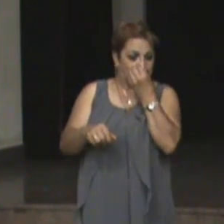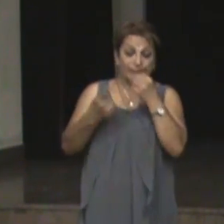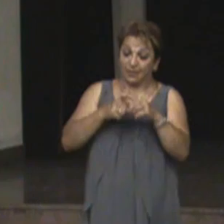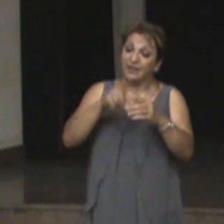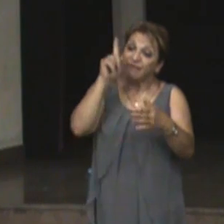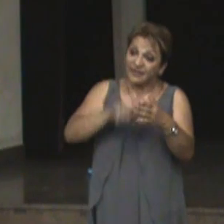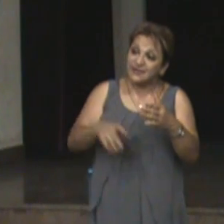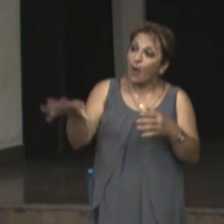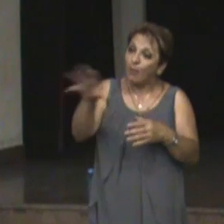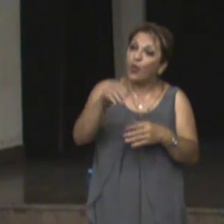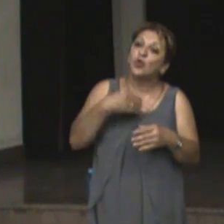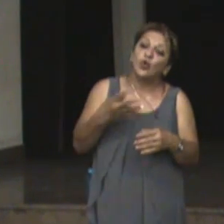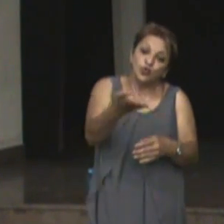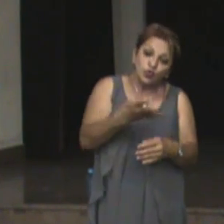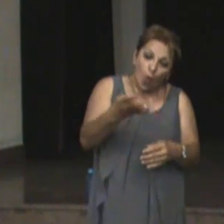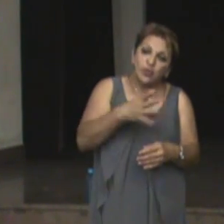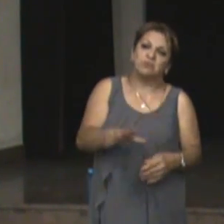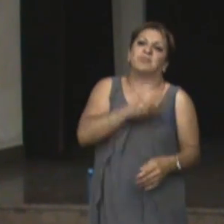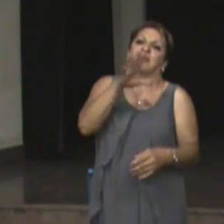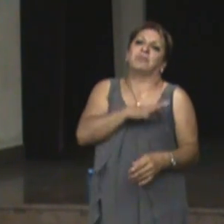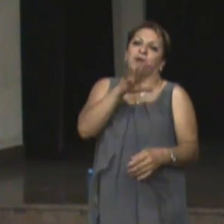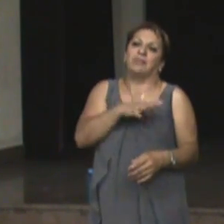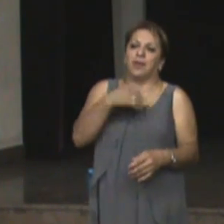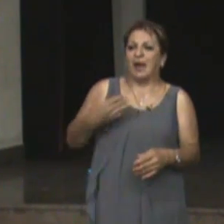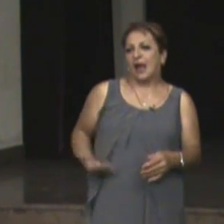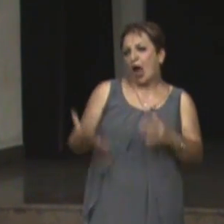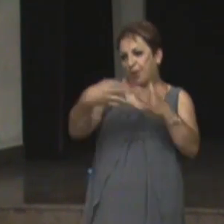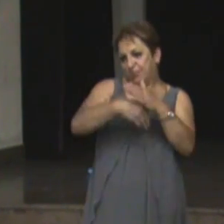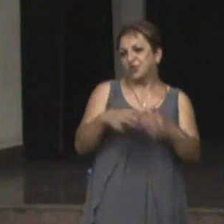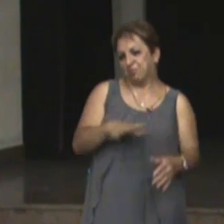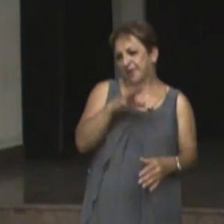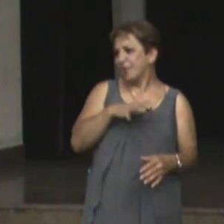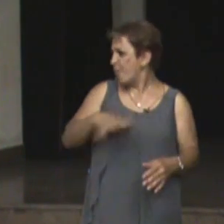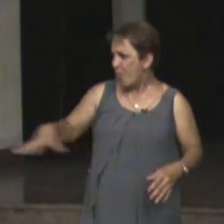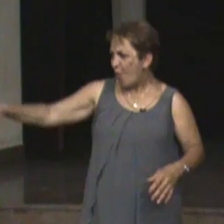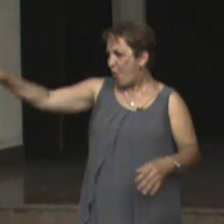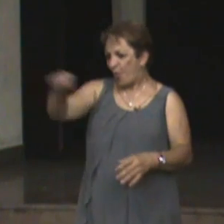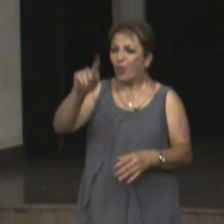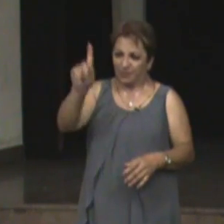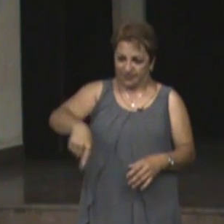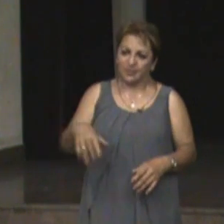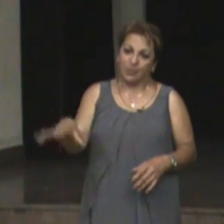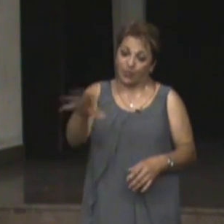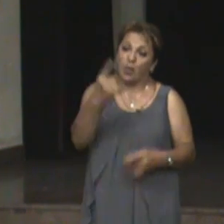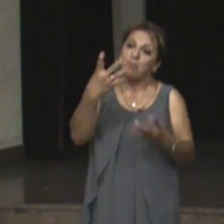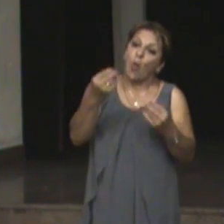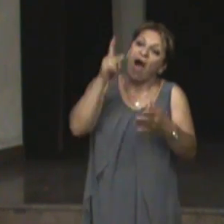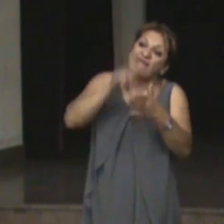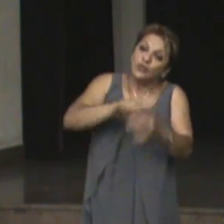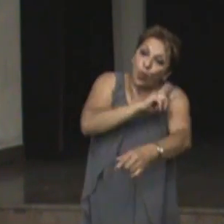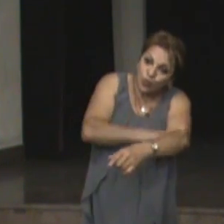որ բոլորս էլ այս չորսը տեսակները ապրել ենք, երբևէ մենք չենք ընթացում, բոլորս էլ ունեցել մի օր եղել